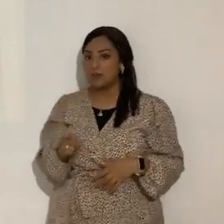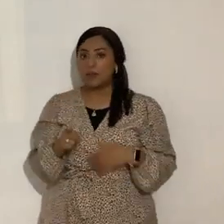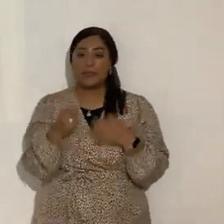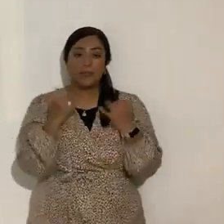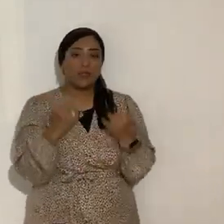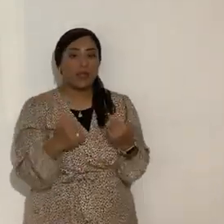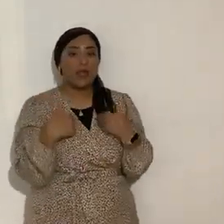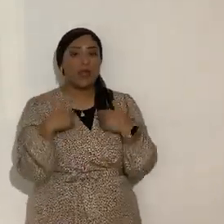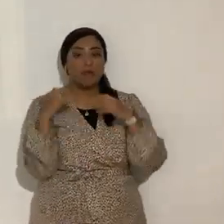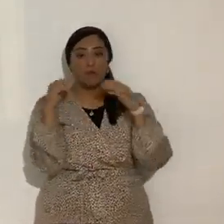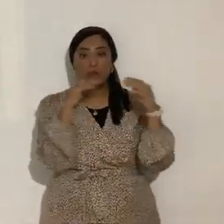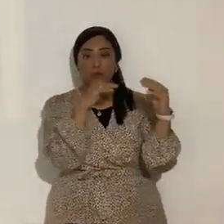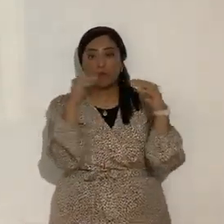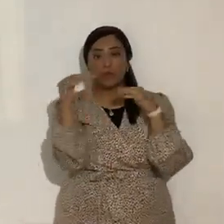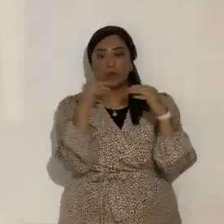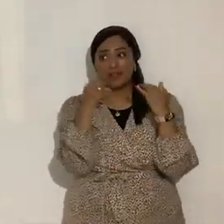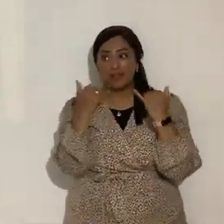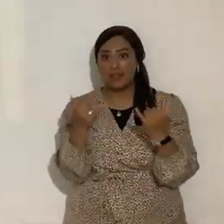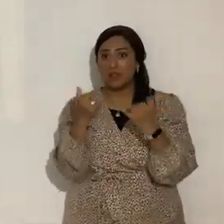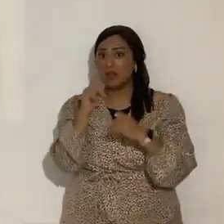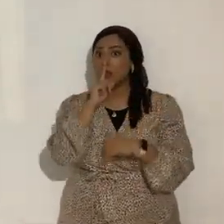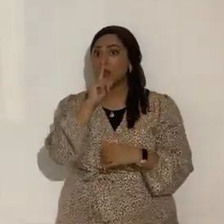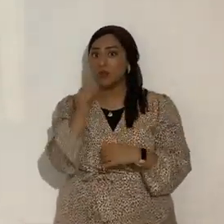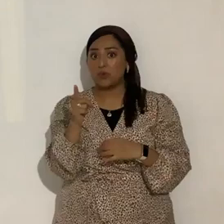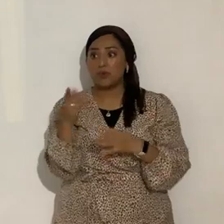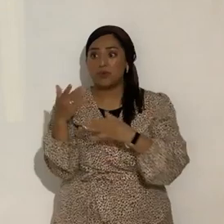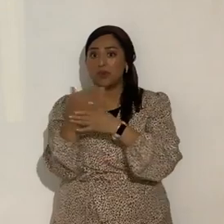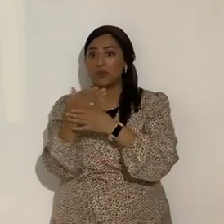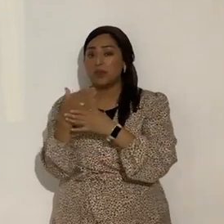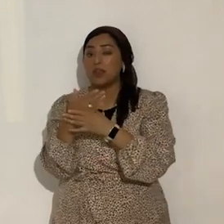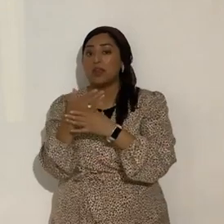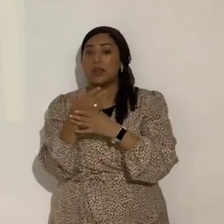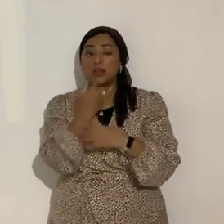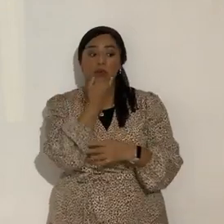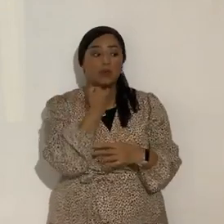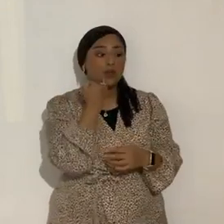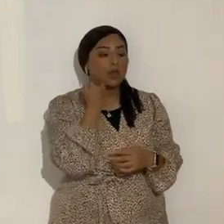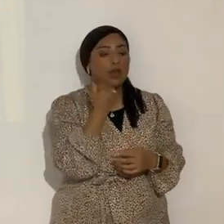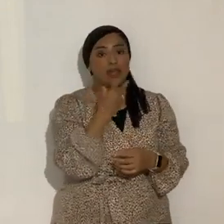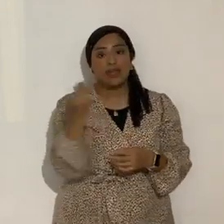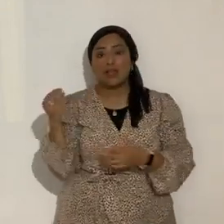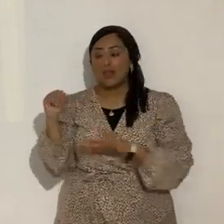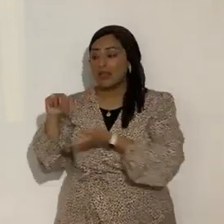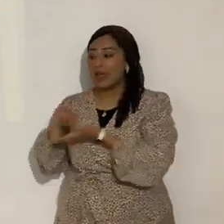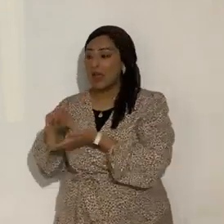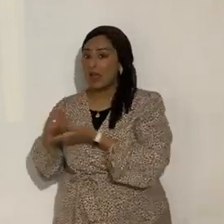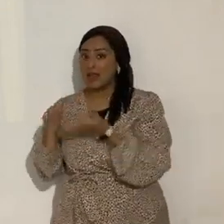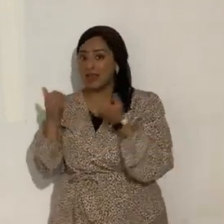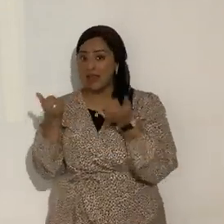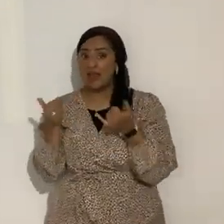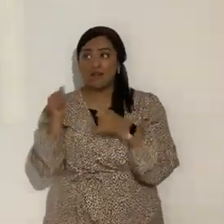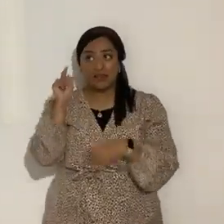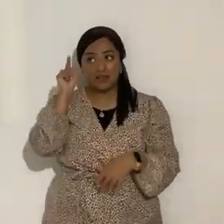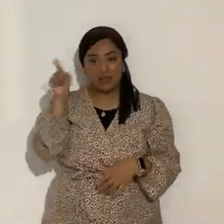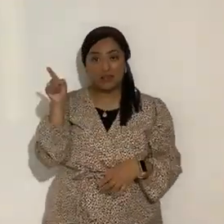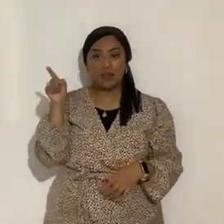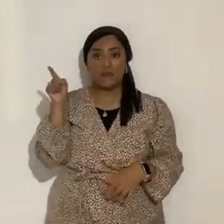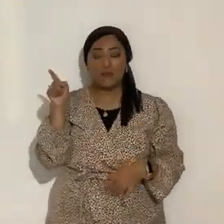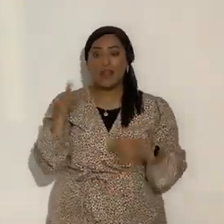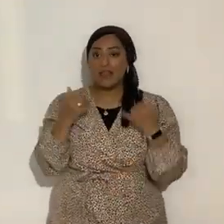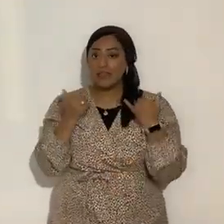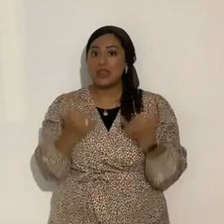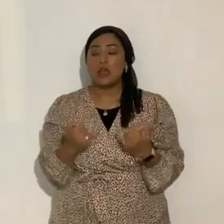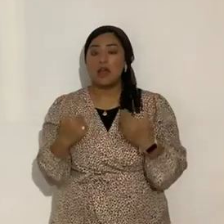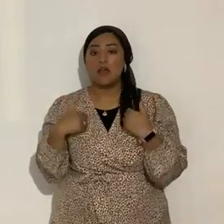Ahorita hay una guerra física real entre Israel e Irán. ahora mismo,